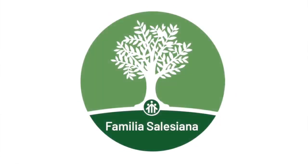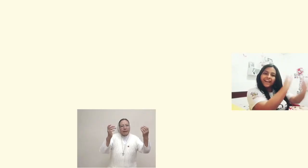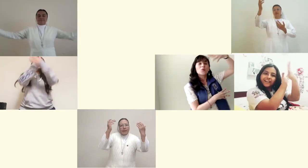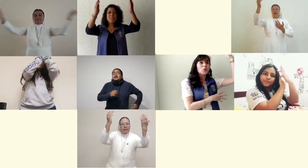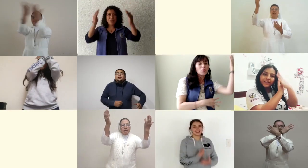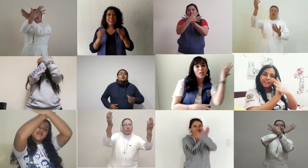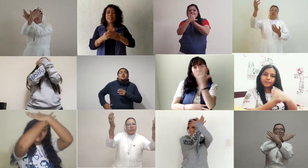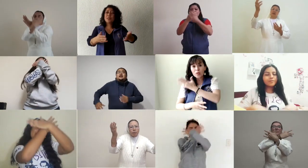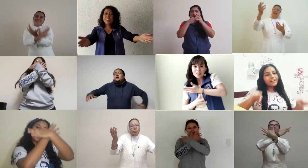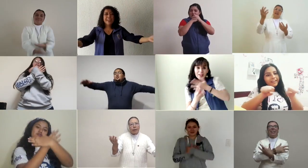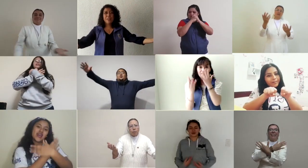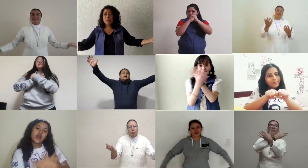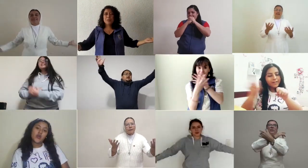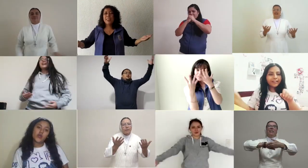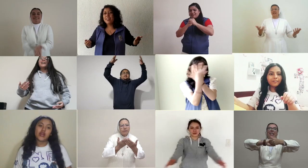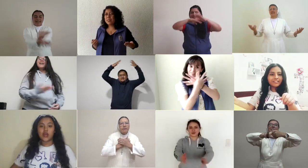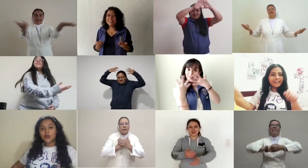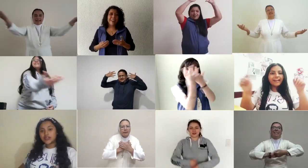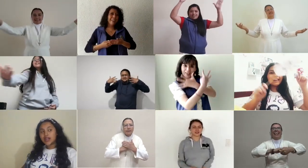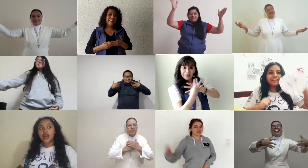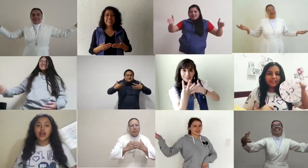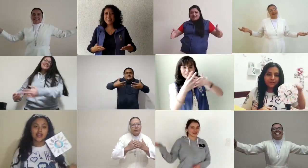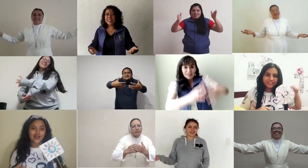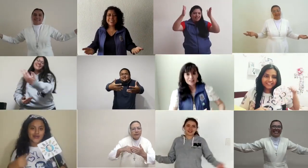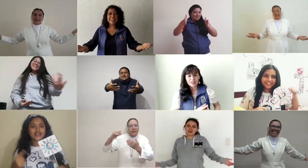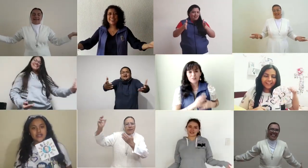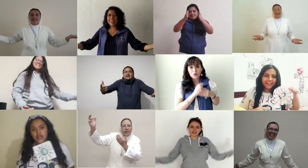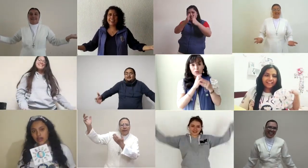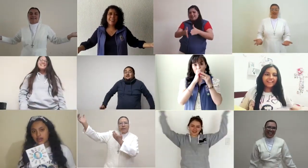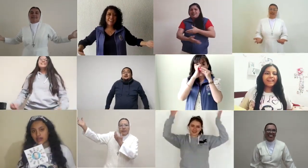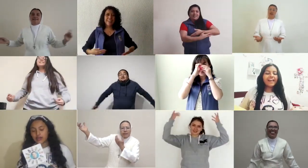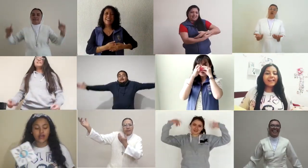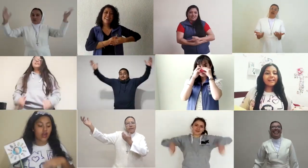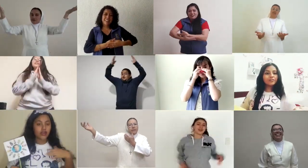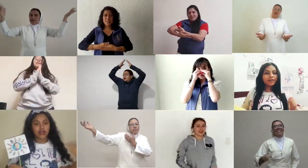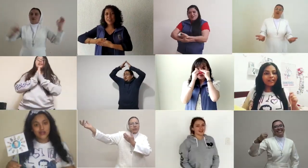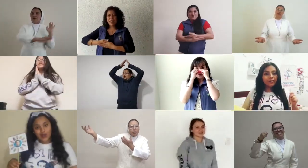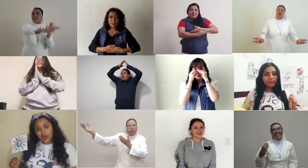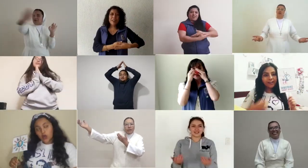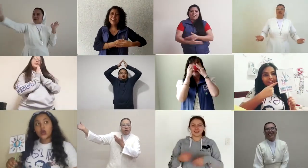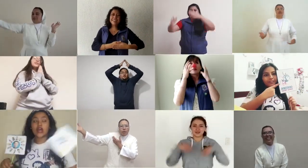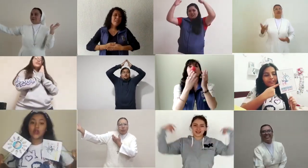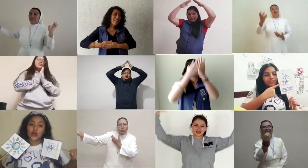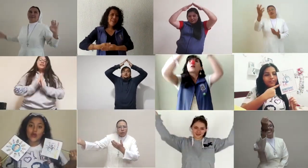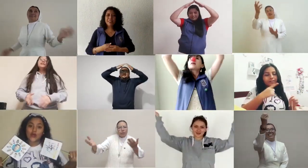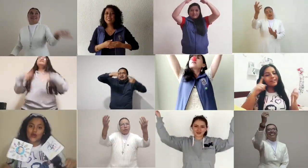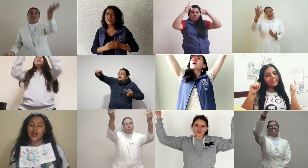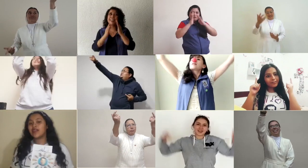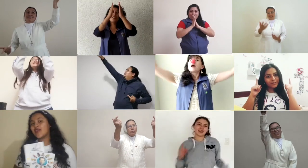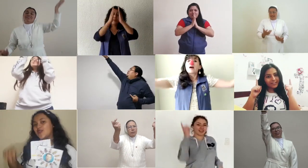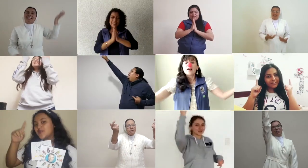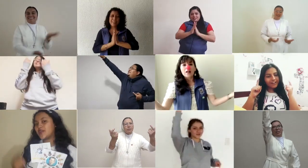El espíritu que une nuestra gran diversidad Nació en el oratorio,